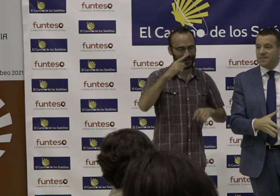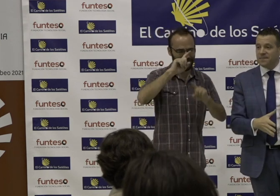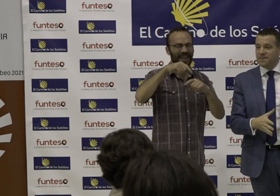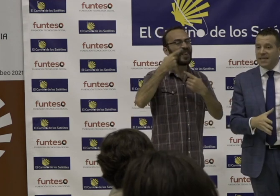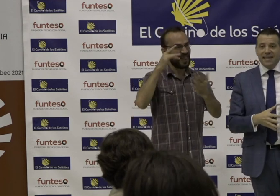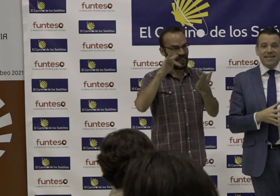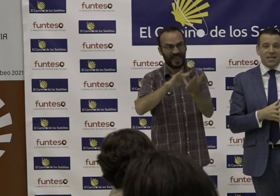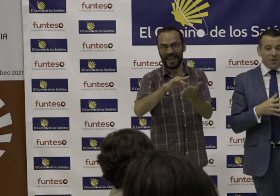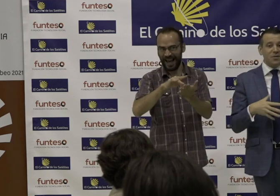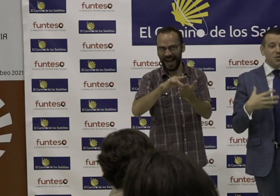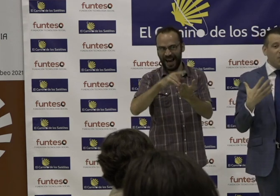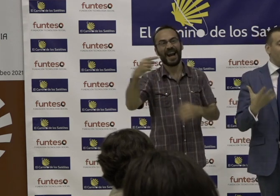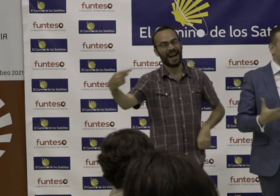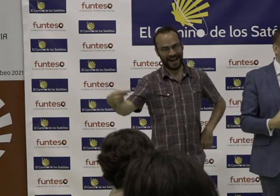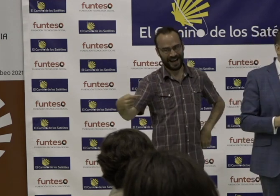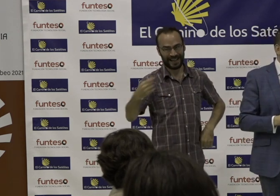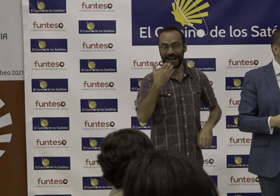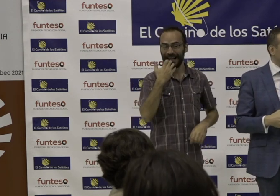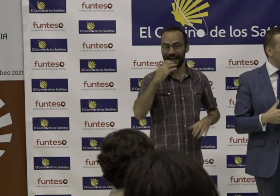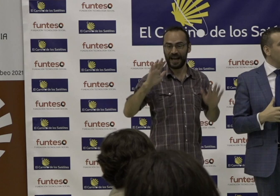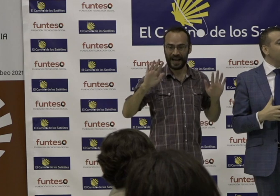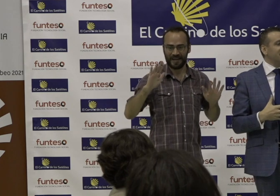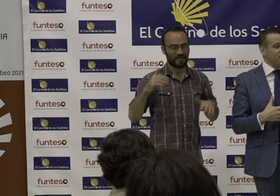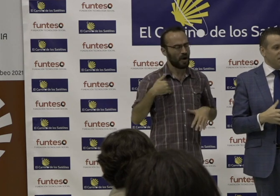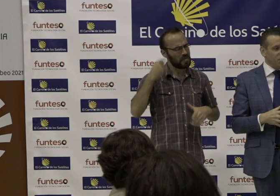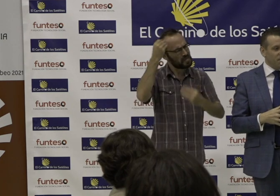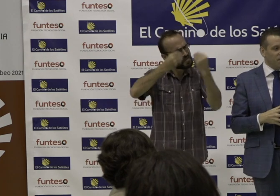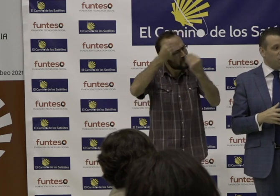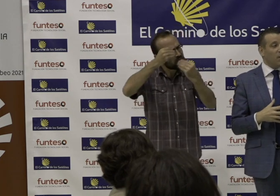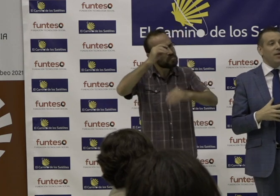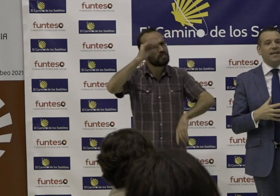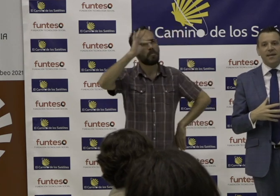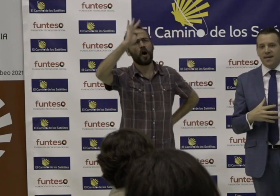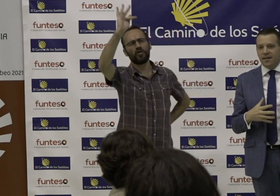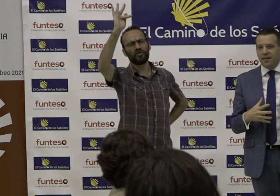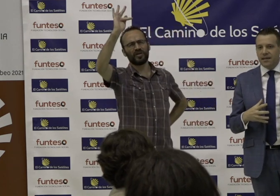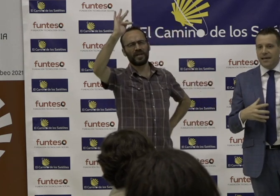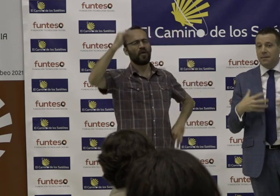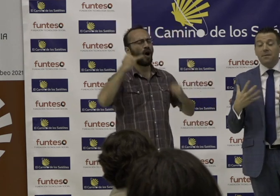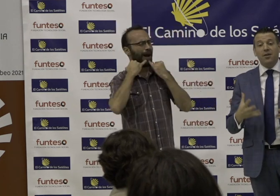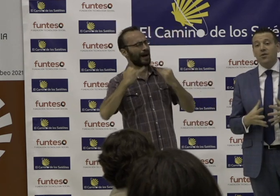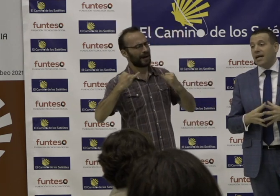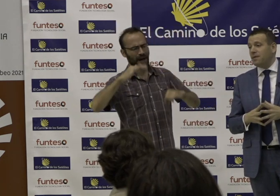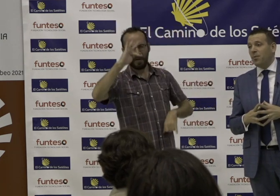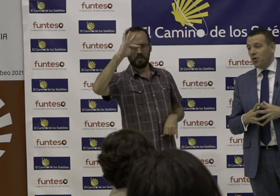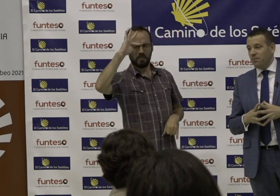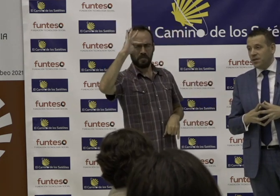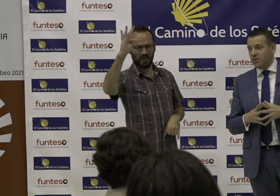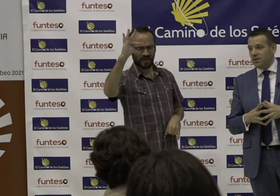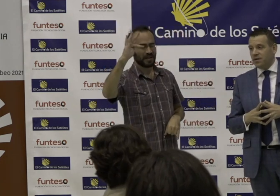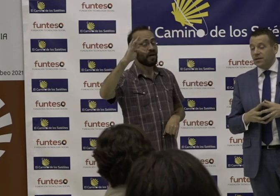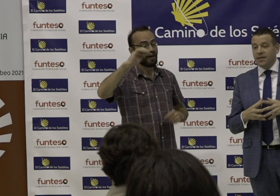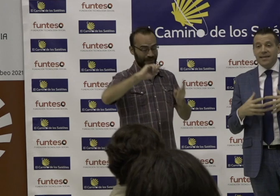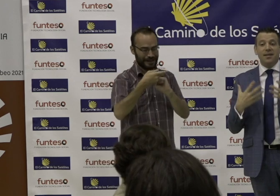día. Sin embargo, si tú por la mañana te levantas con un buen pensamiento, una buena energía, la vibración cambia por